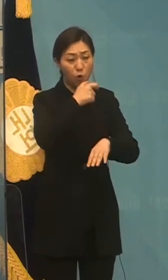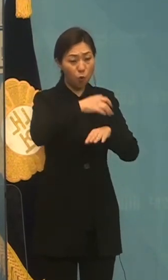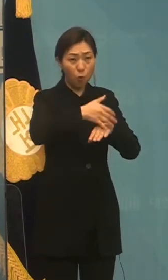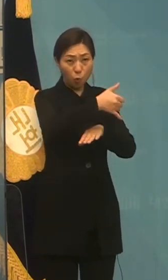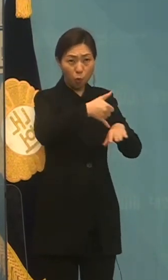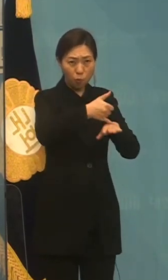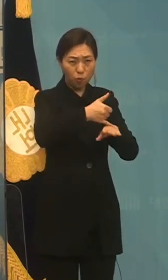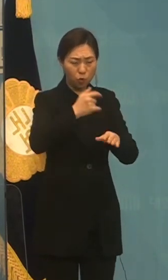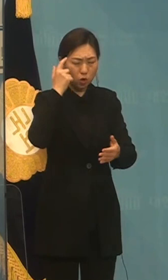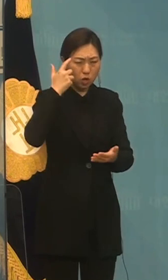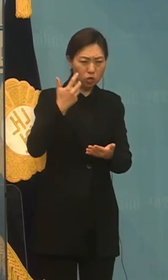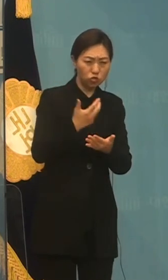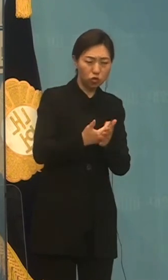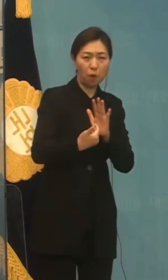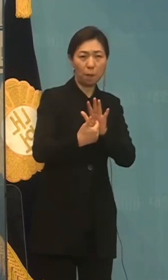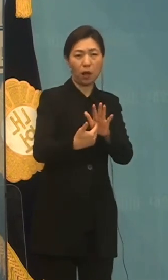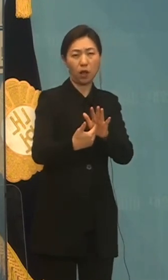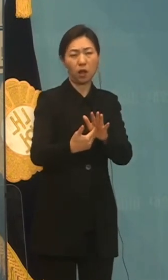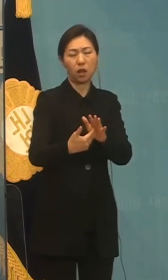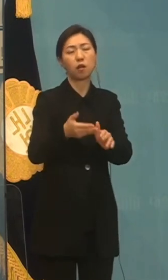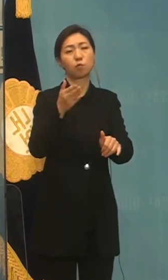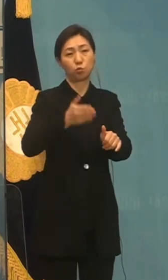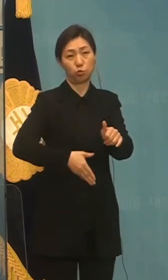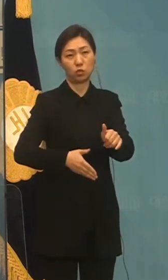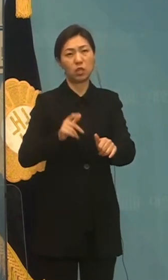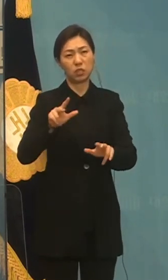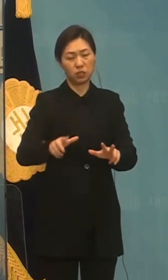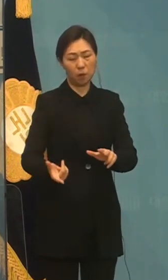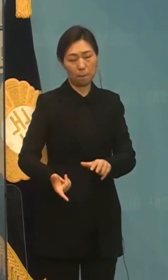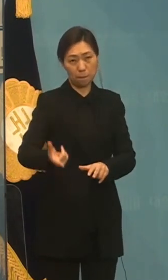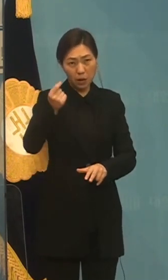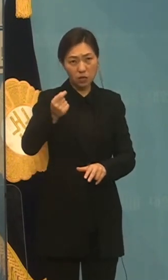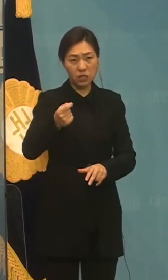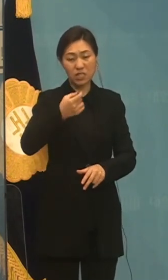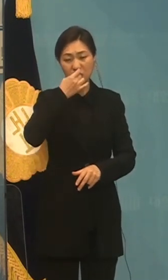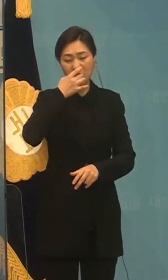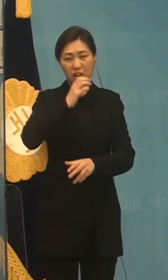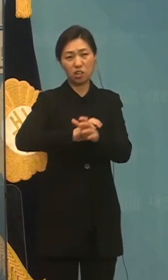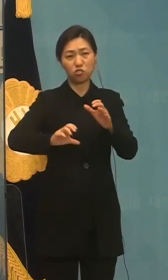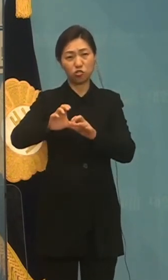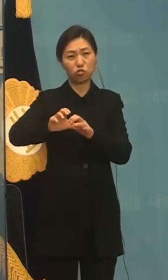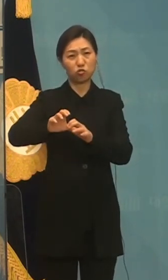위한 대책을 당장 수립할 것을 촉구합니다.